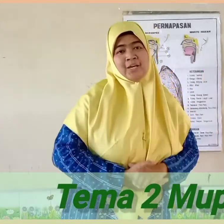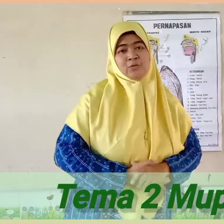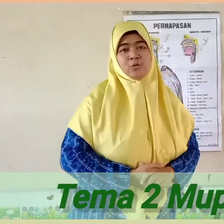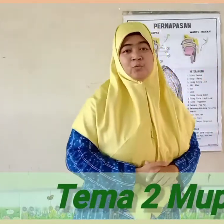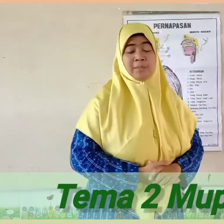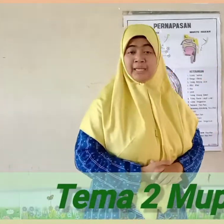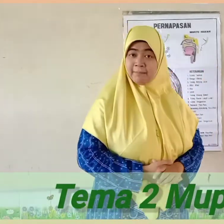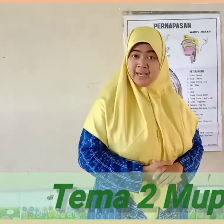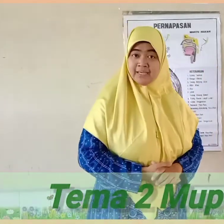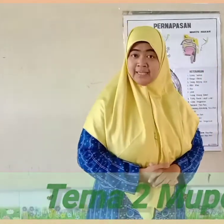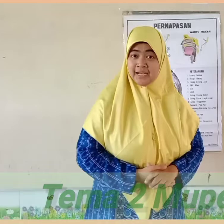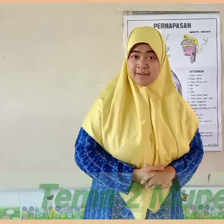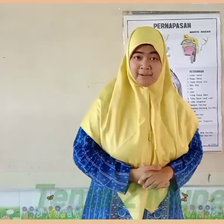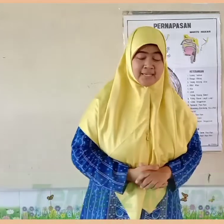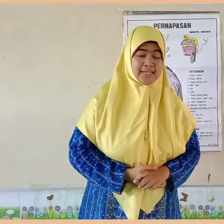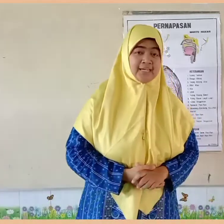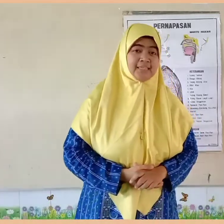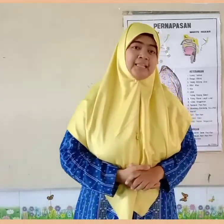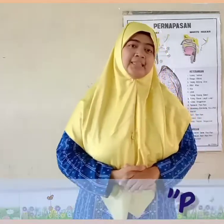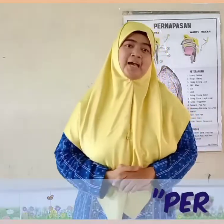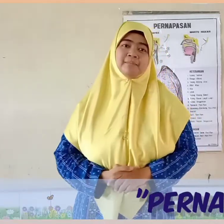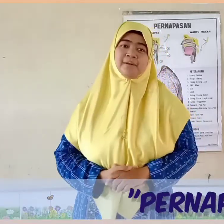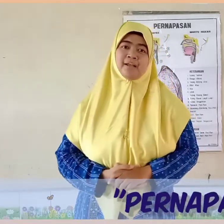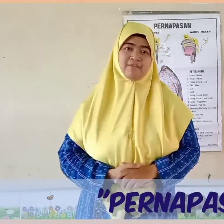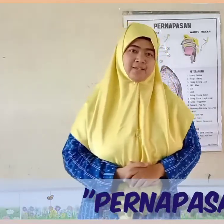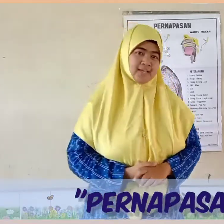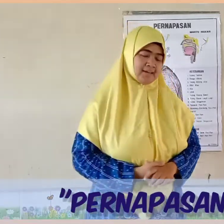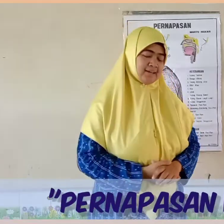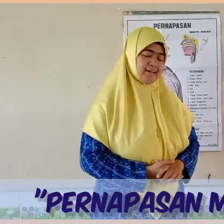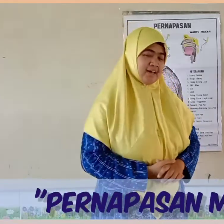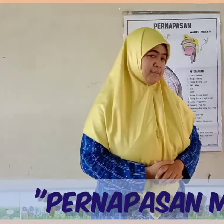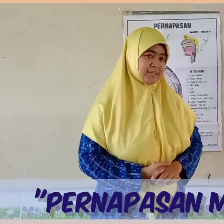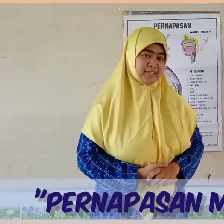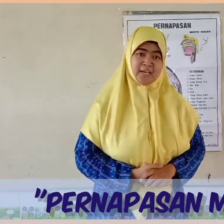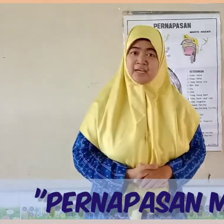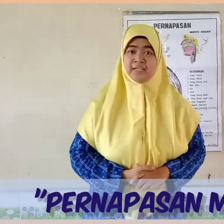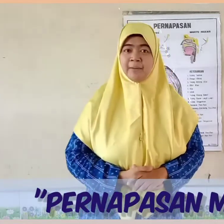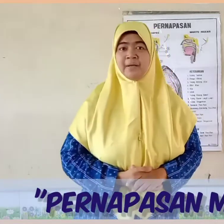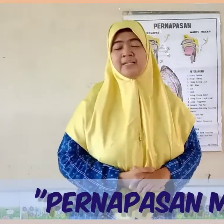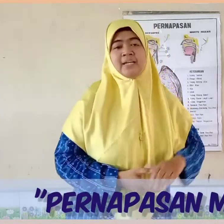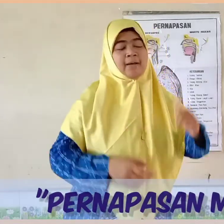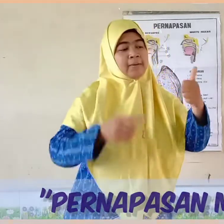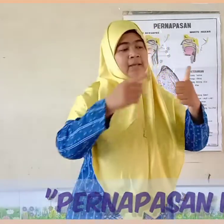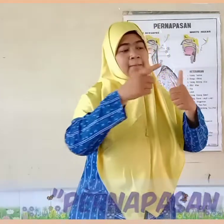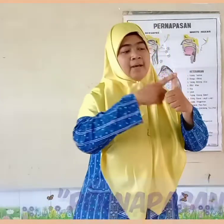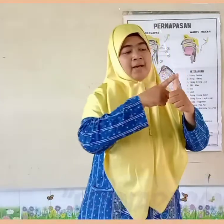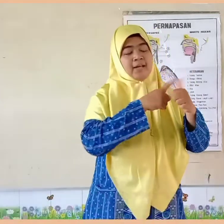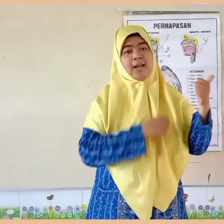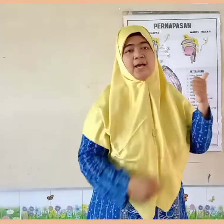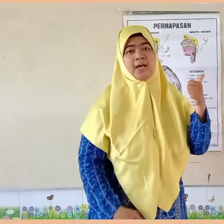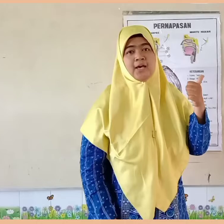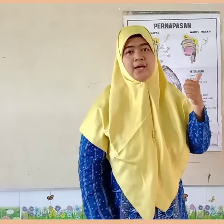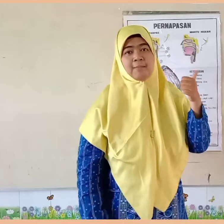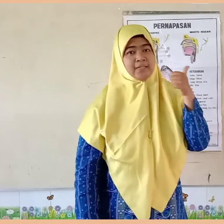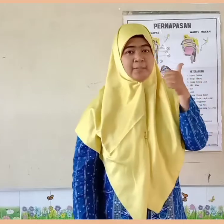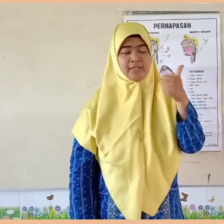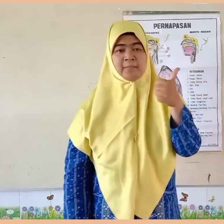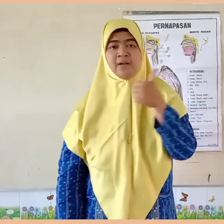untuk MUPEL IPA kita akan belajar tentang pernafasan. Apa saja yang akan kita pelajari? Yang pertama adalah macam-macam